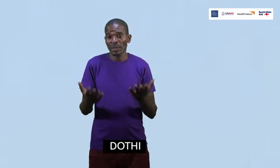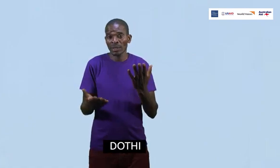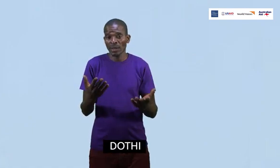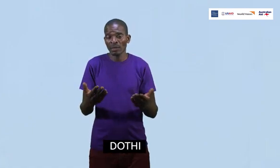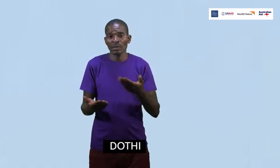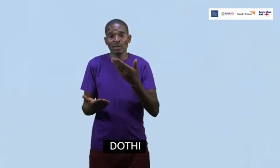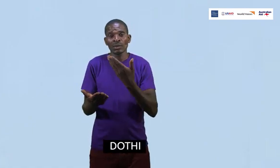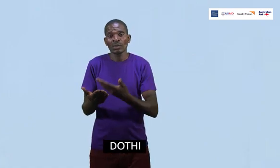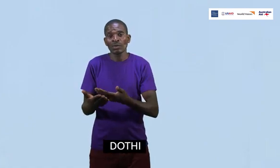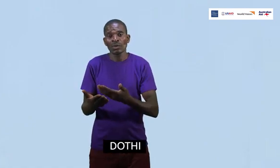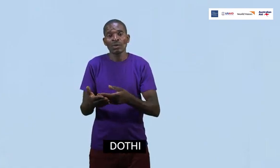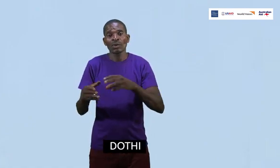Doti.